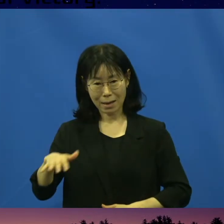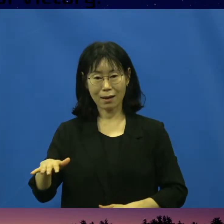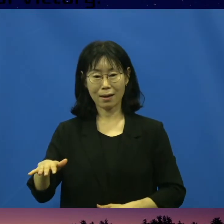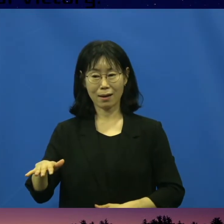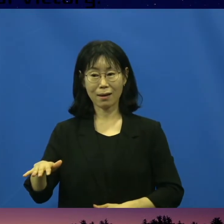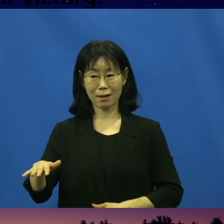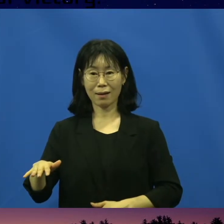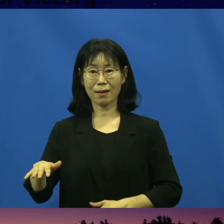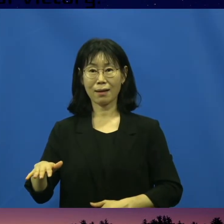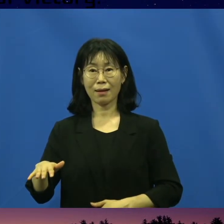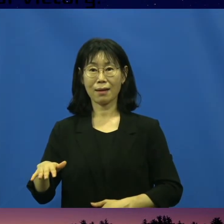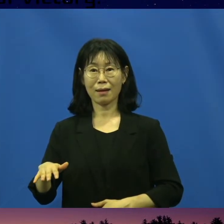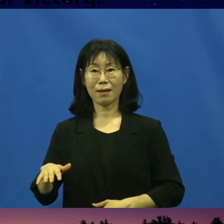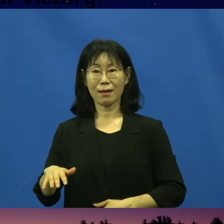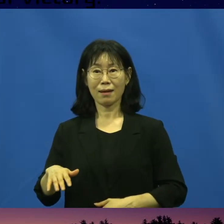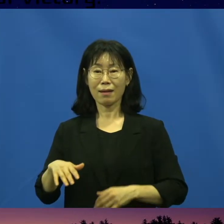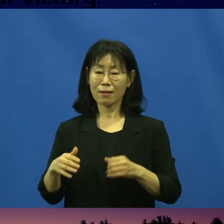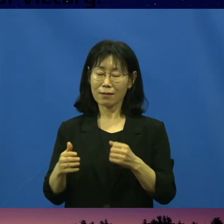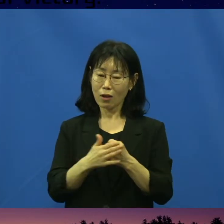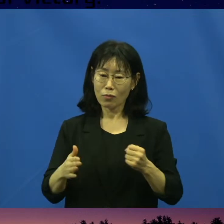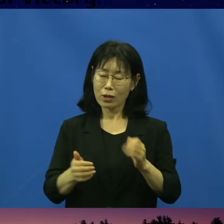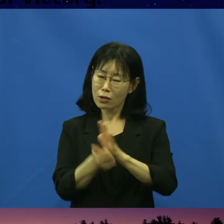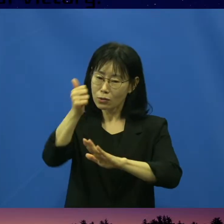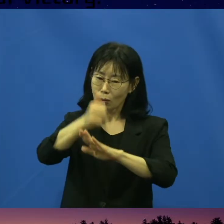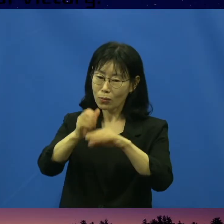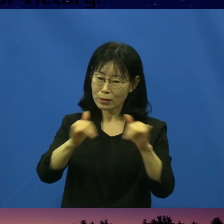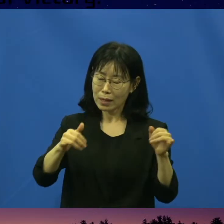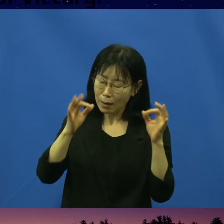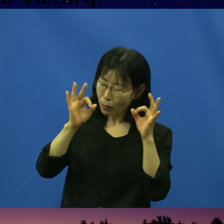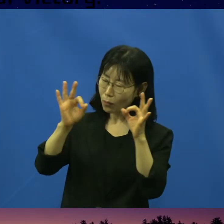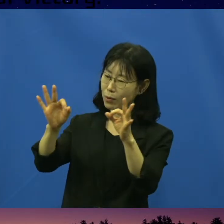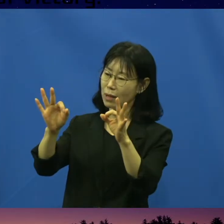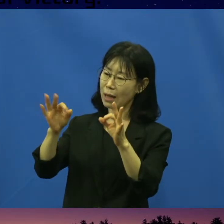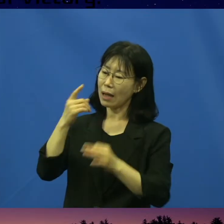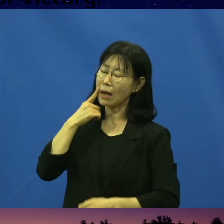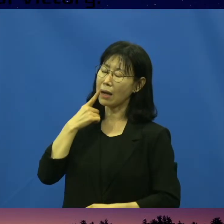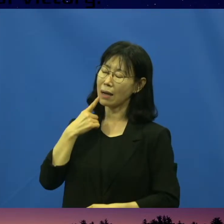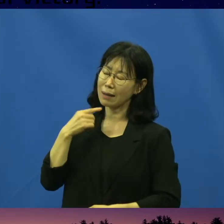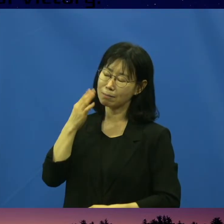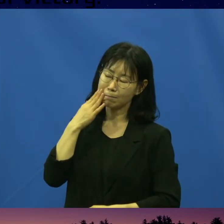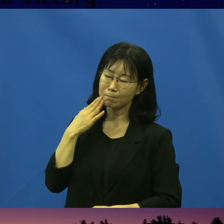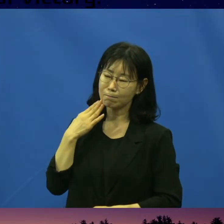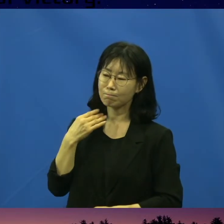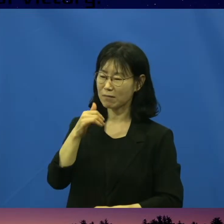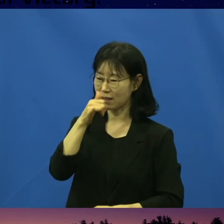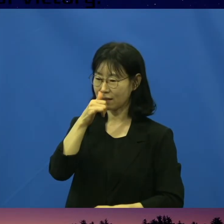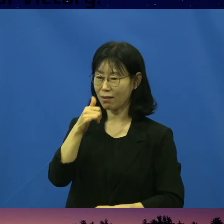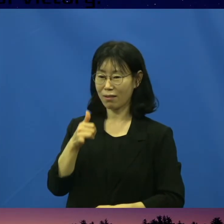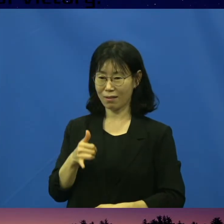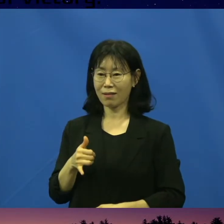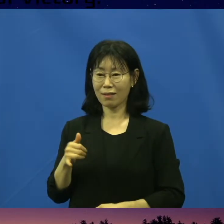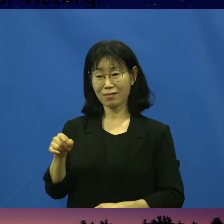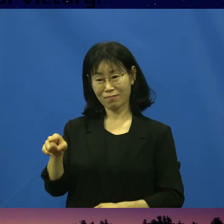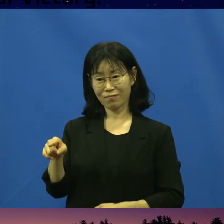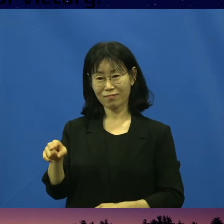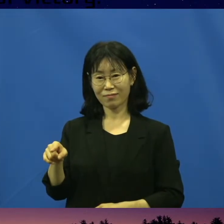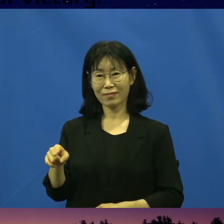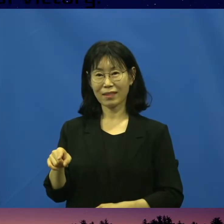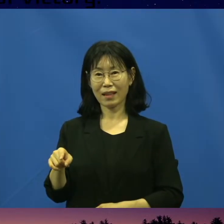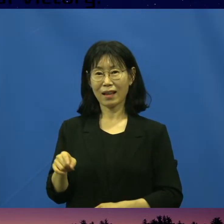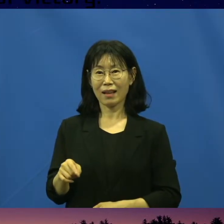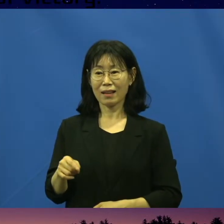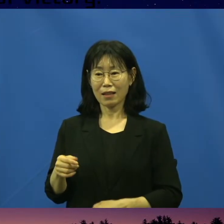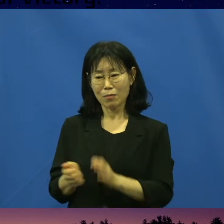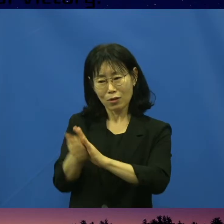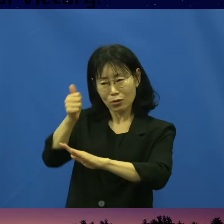인물, 만인의 부름을 사는 사람. 여러분, 이런 사람들은 사실 비현실적인 사람들이에요. 대부분의 사람들은